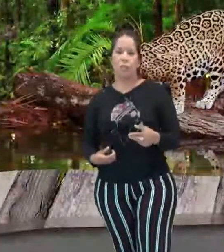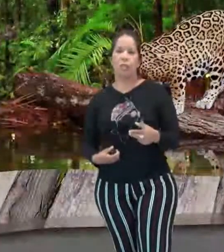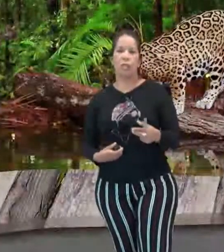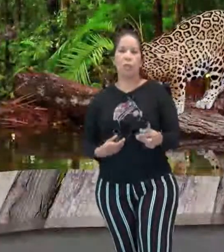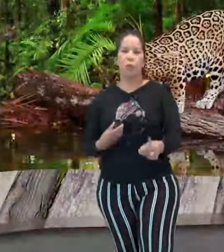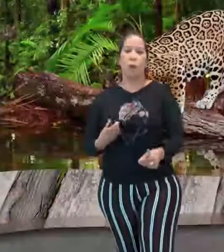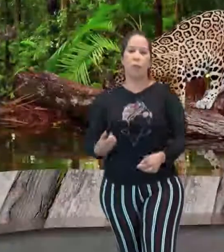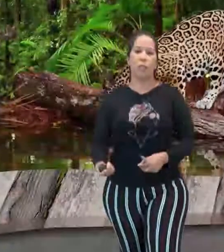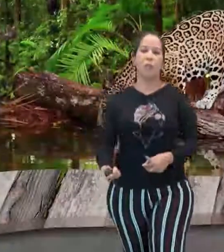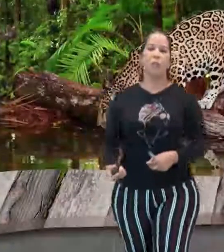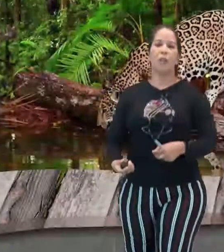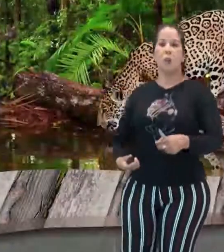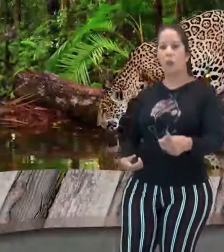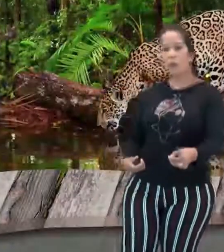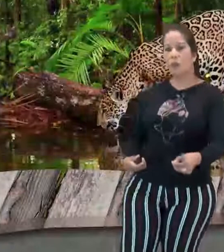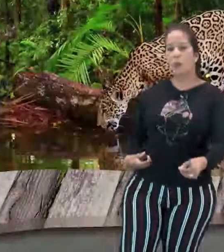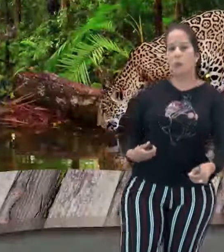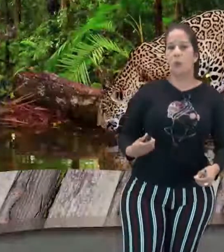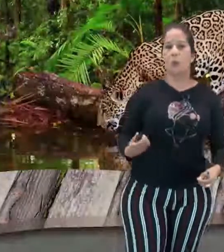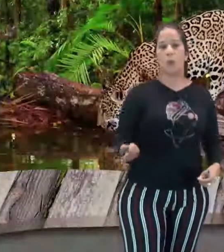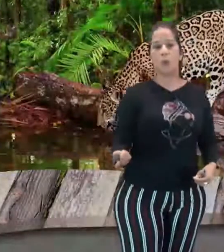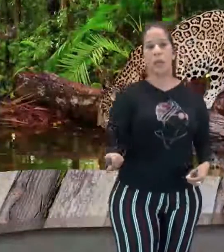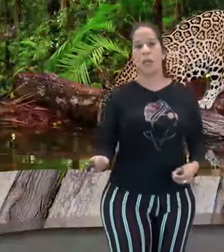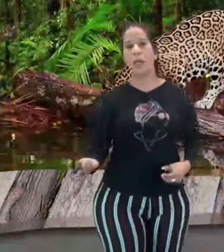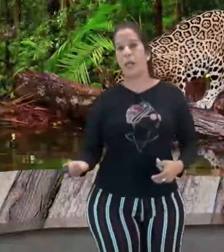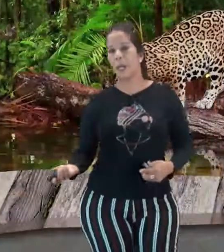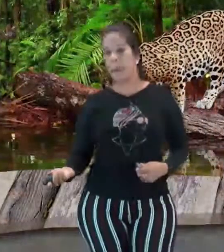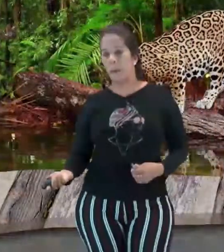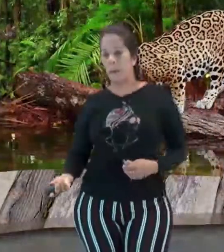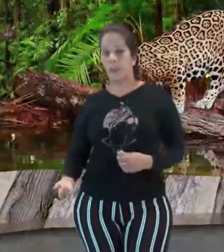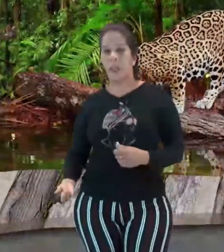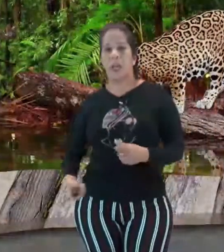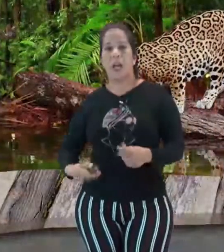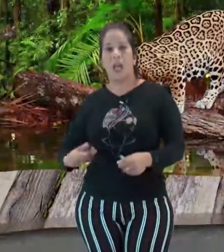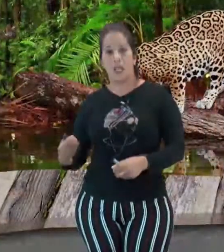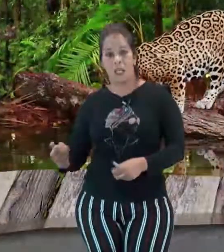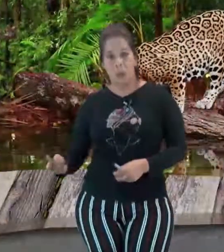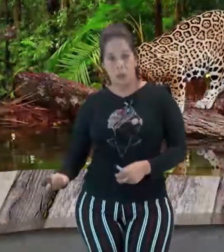Permitindo que tanto a urina quanto o